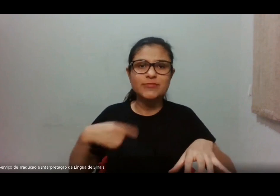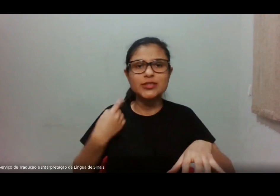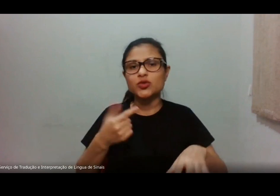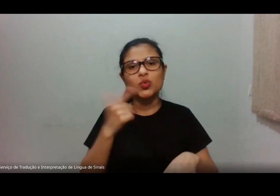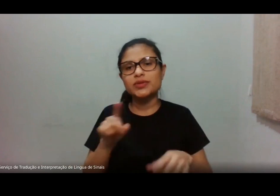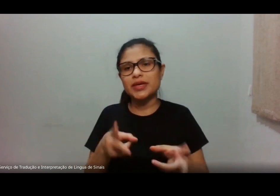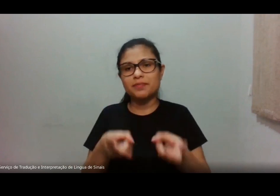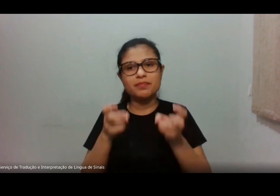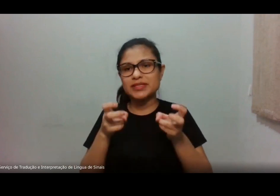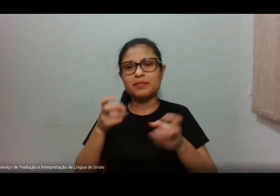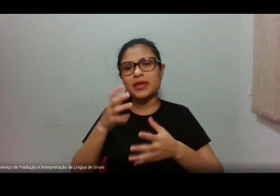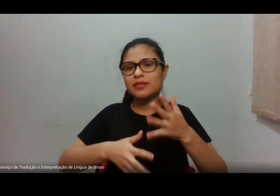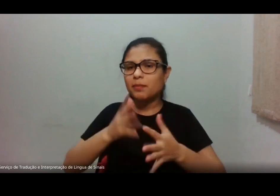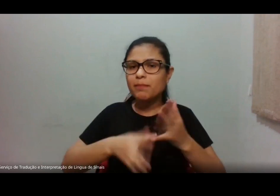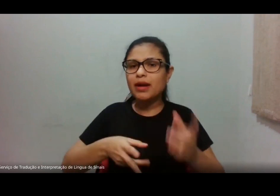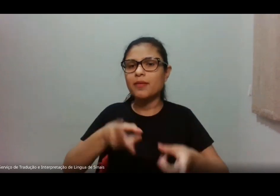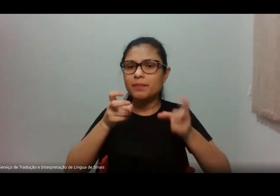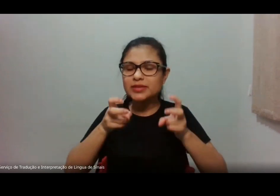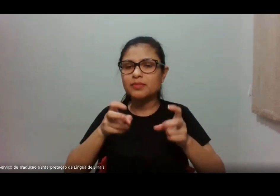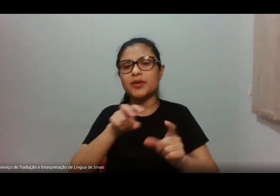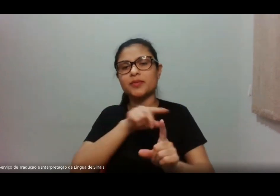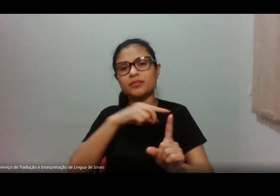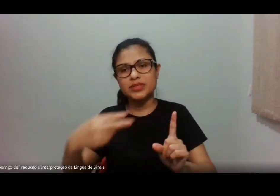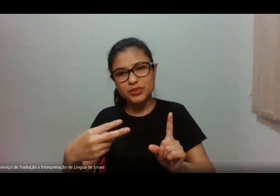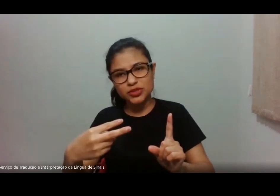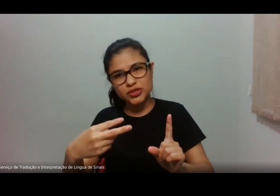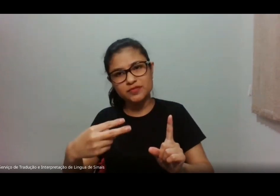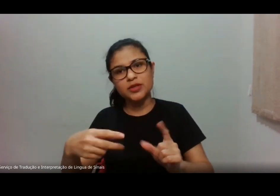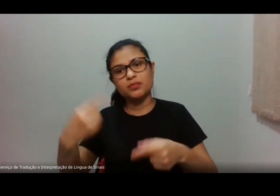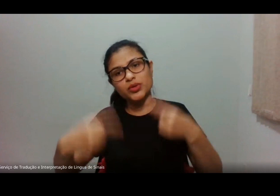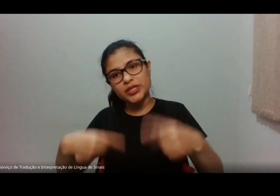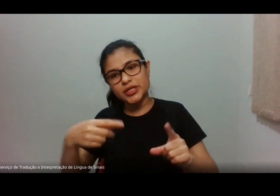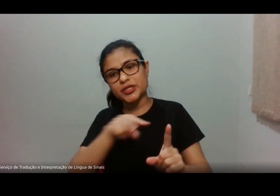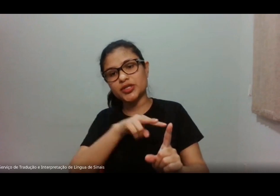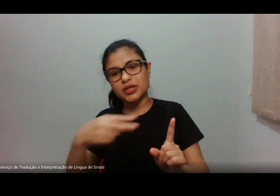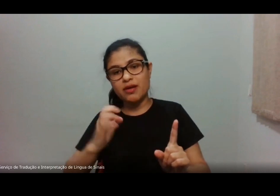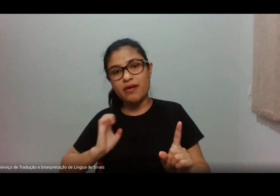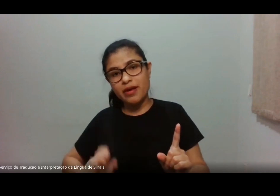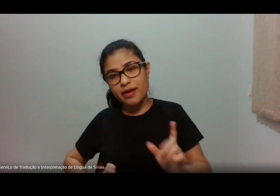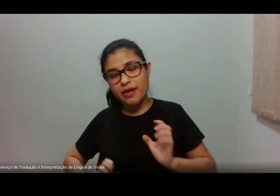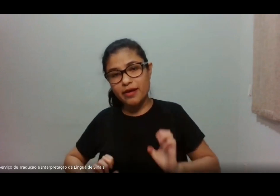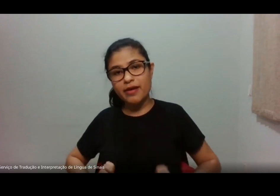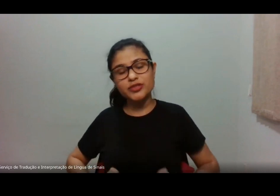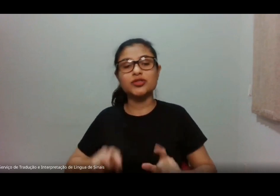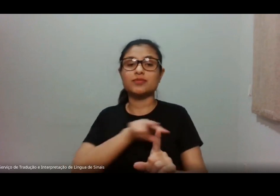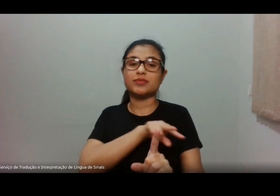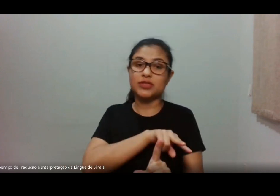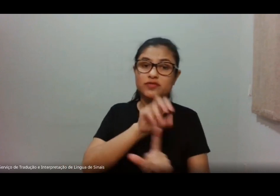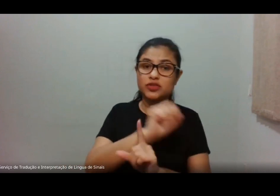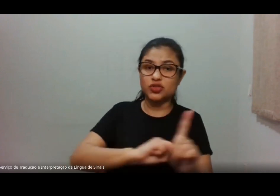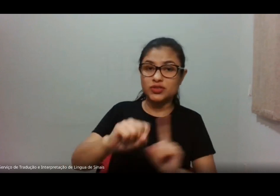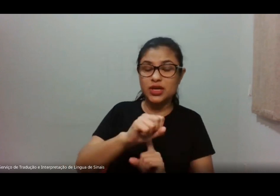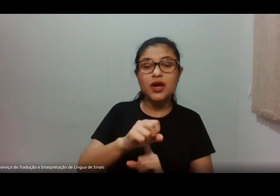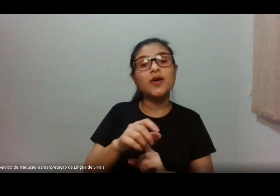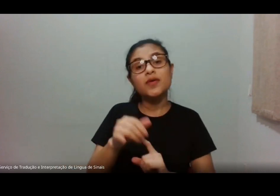perspectiva política, a perspectiva social, a perspectiva ética envolvida na questão das línguas, né? De